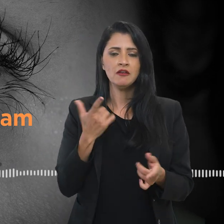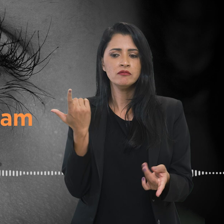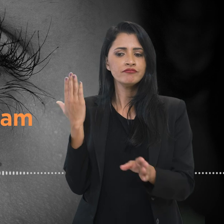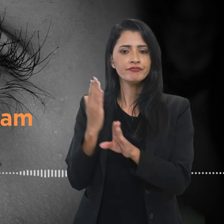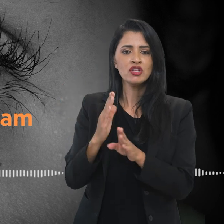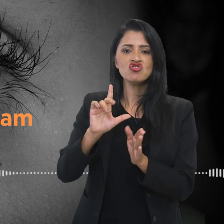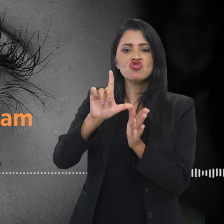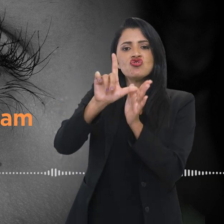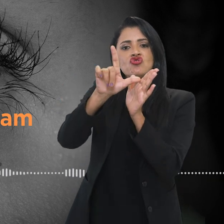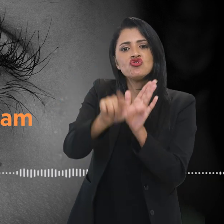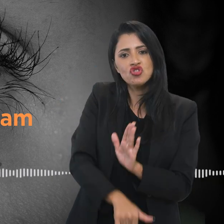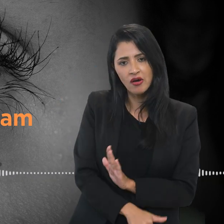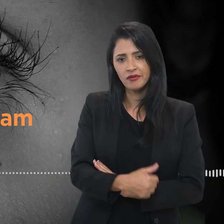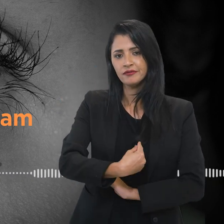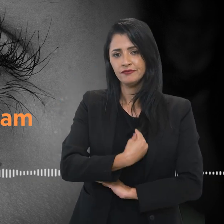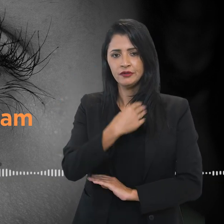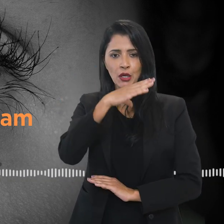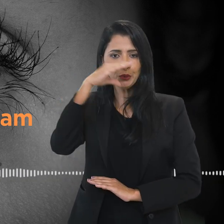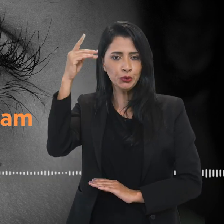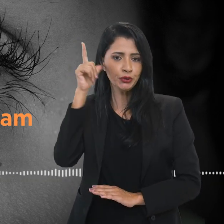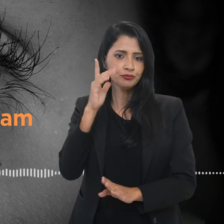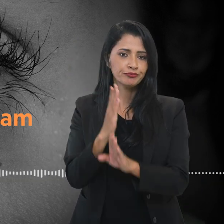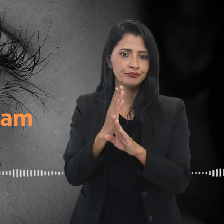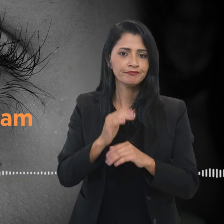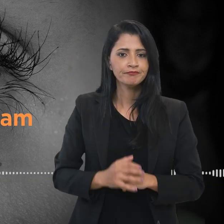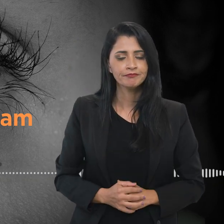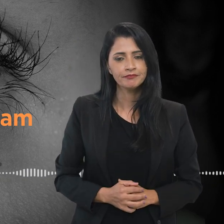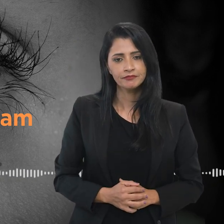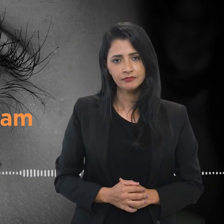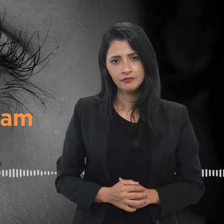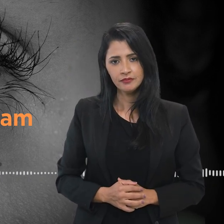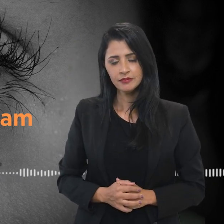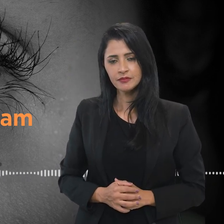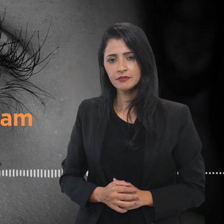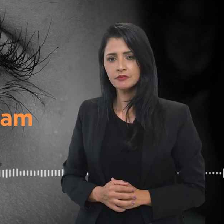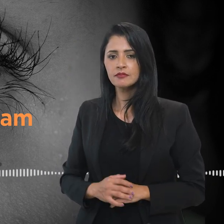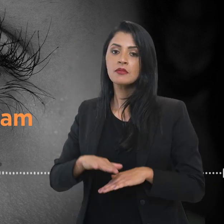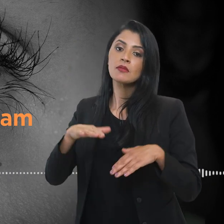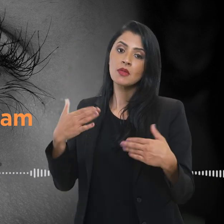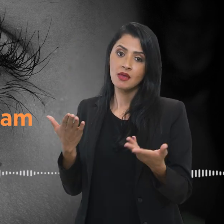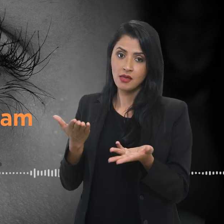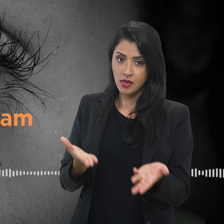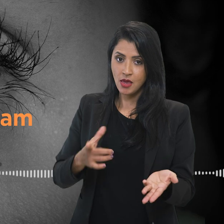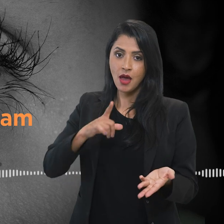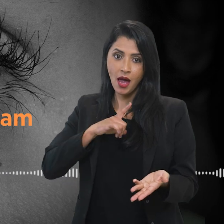de histórias de pessoas que tiveram o diagnóstico tardio, já na vida adulta.